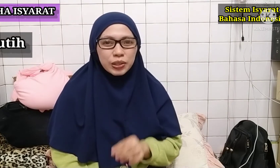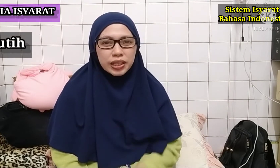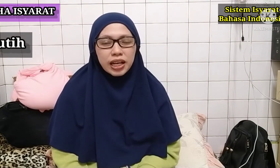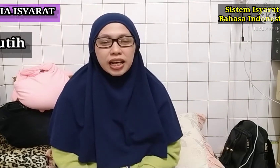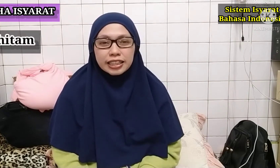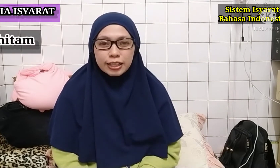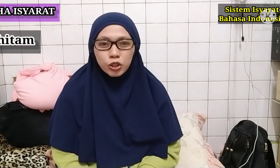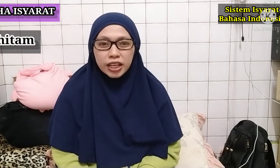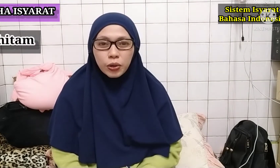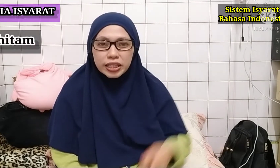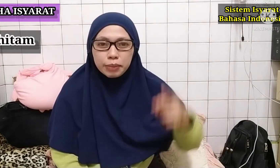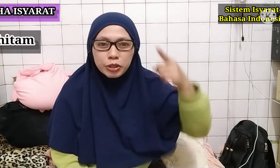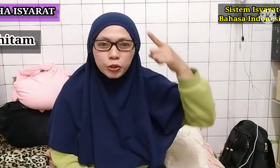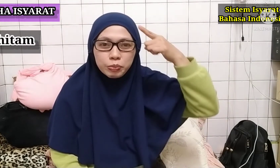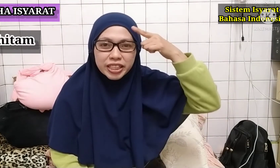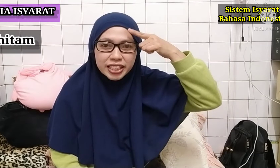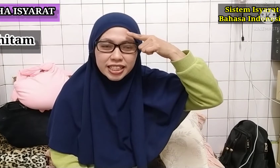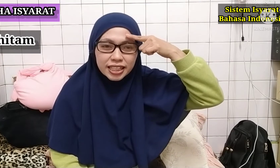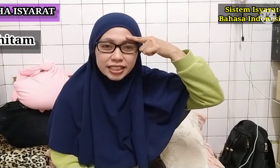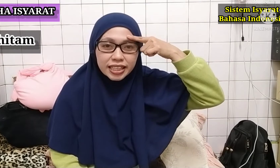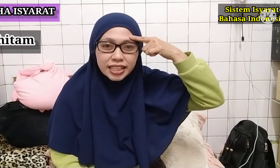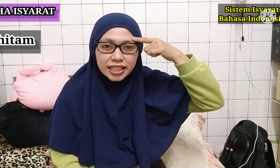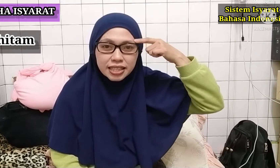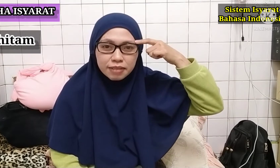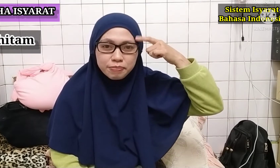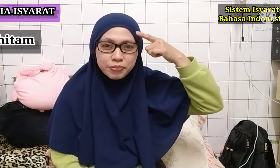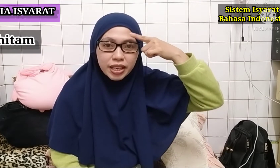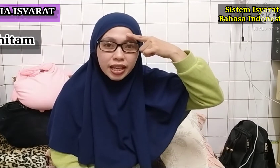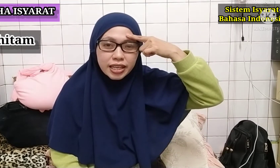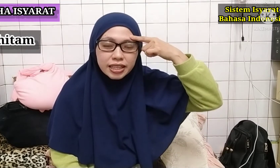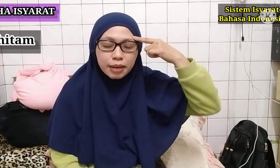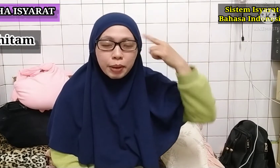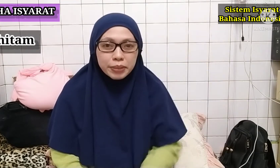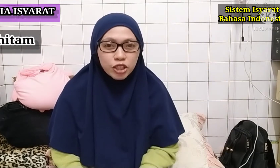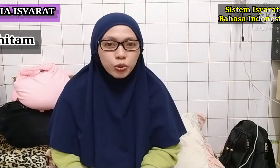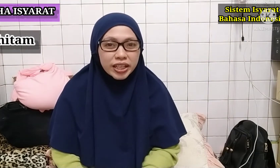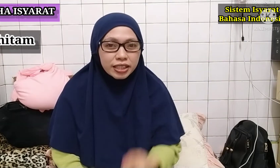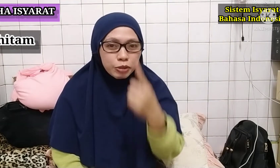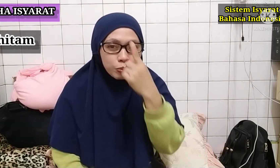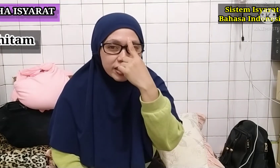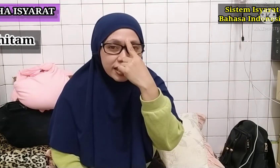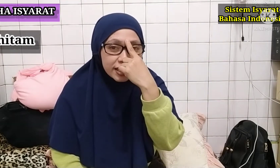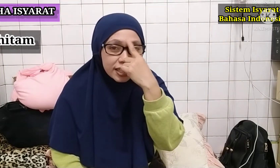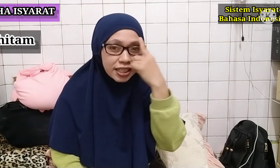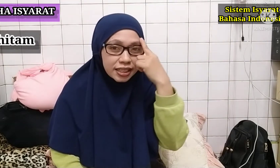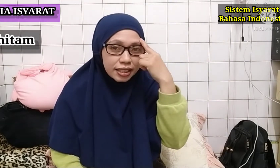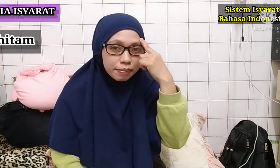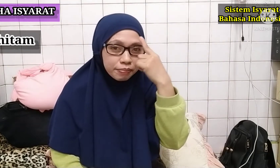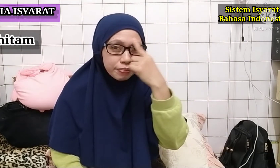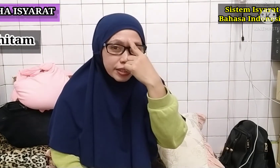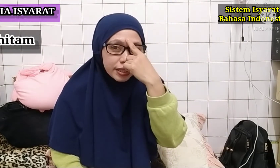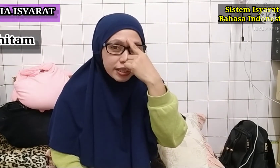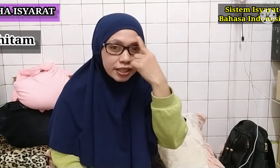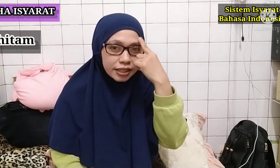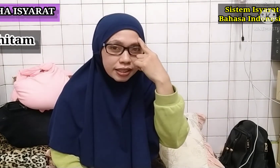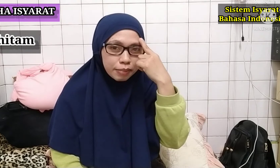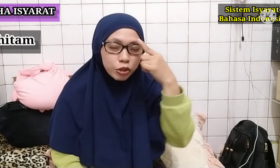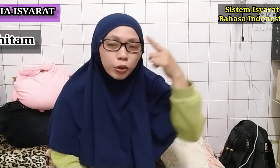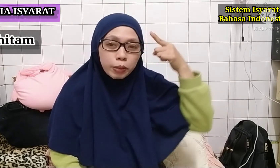ya. Terus kalau hitam itu begini isyaratnya, hitam, hitam. Bisa juga hitam itu begini ya, hitam, hitam gitu. Bisa